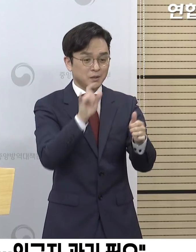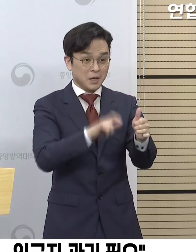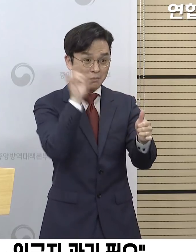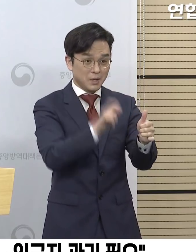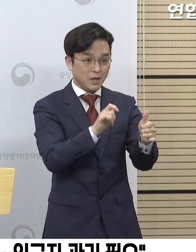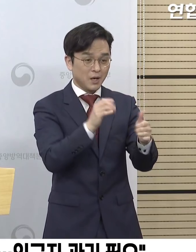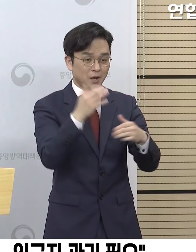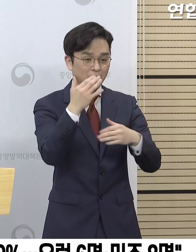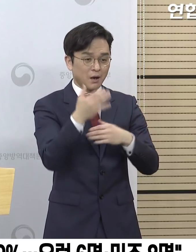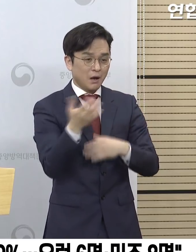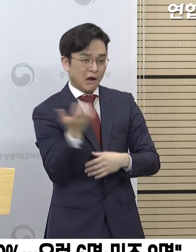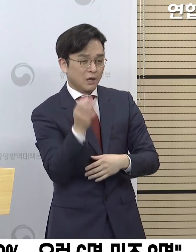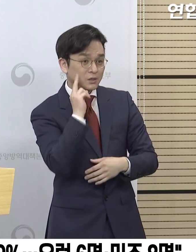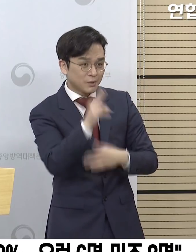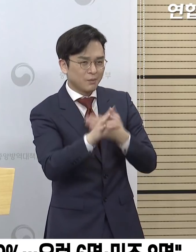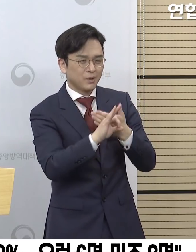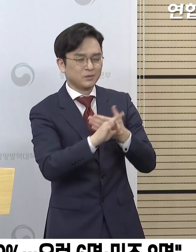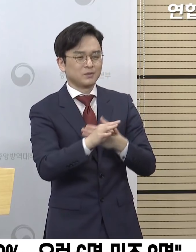예정입니다.